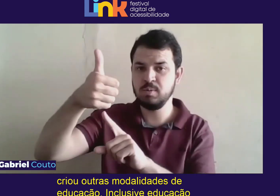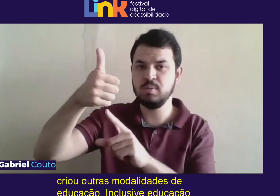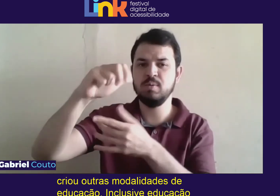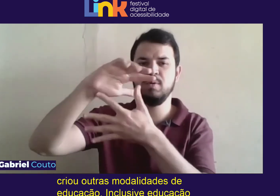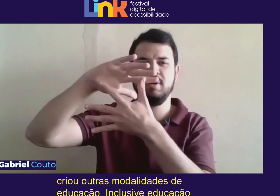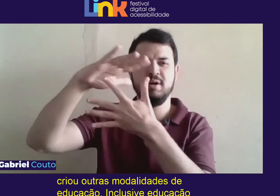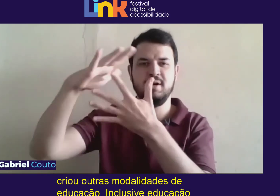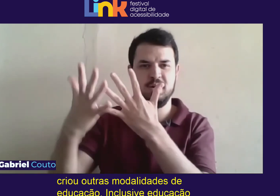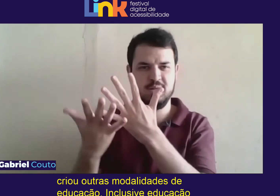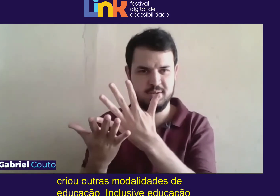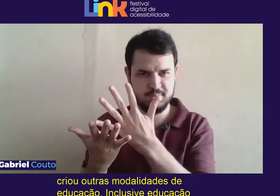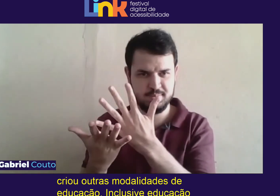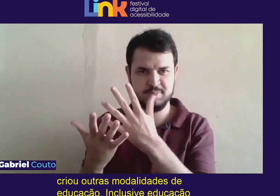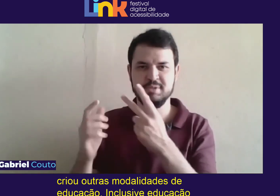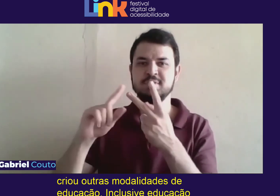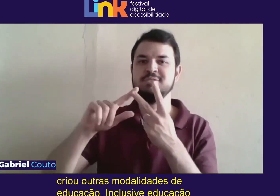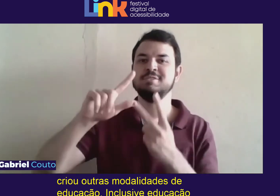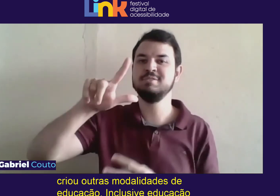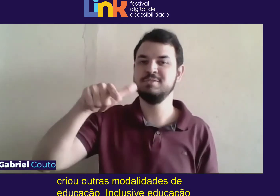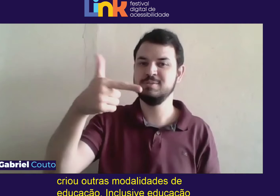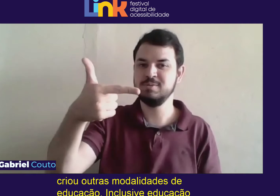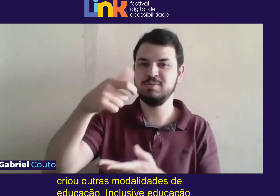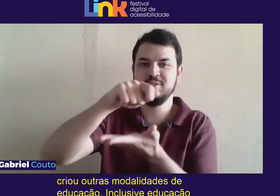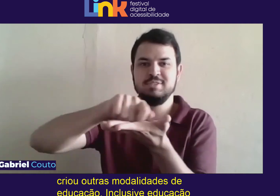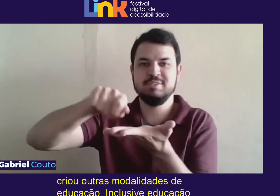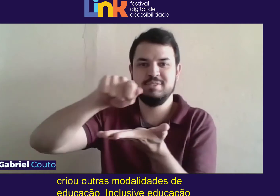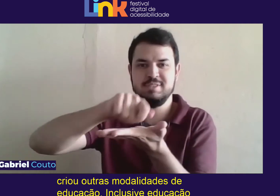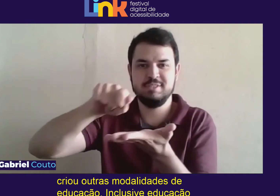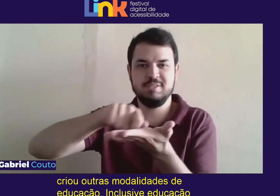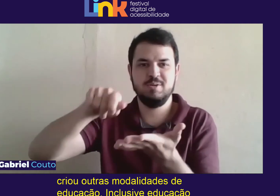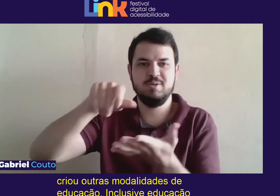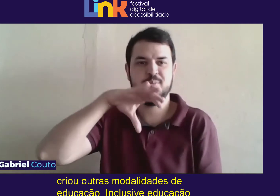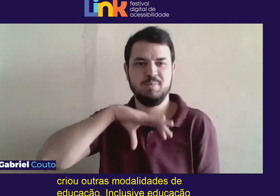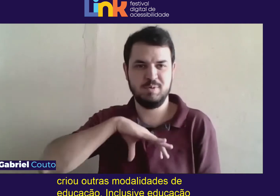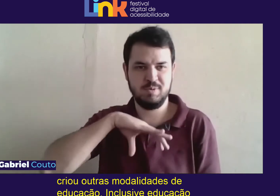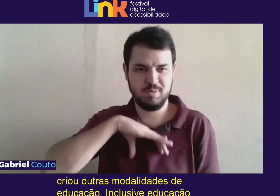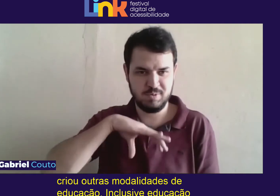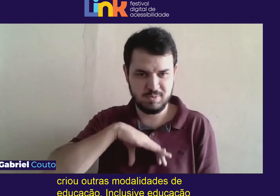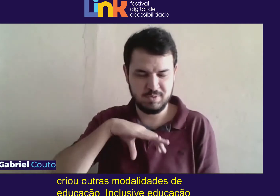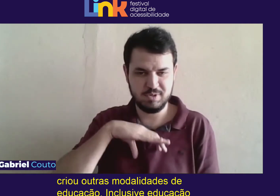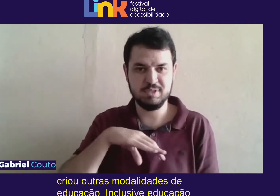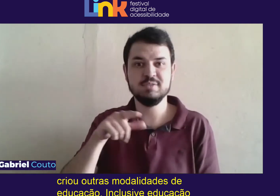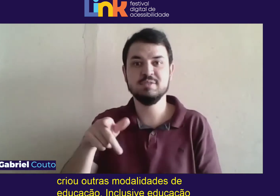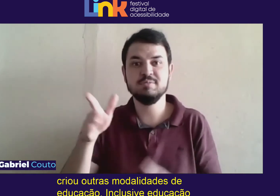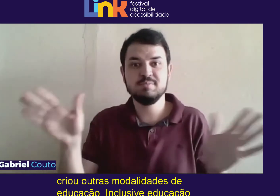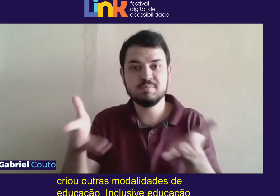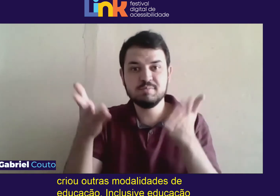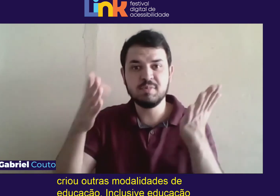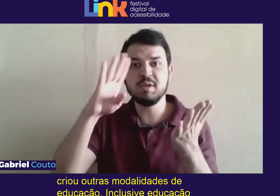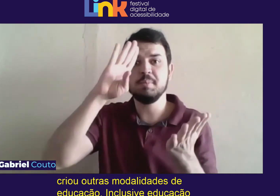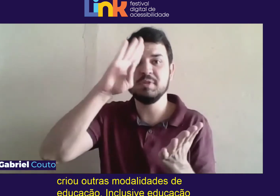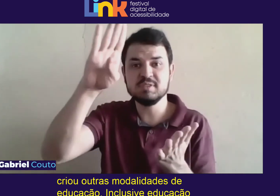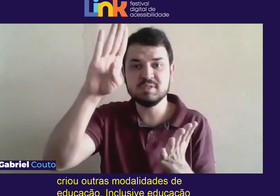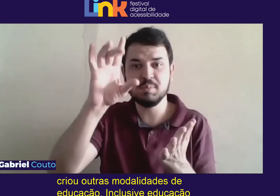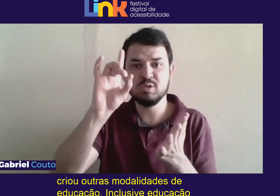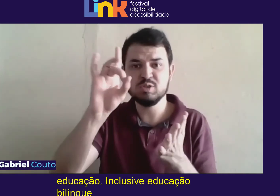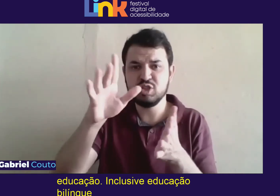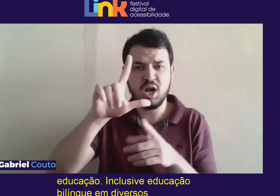em diversos lugares. A Libras e a L2, a língua portuguesa, como escrita para os surdos,